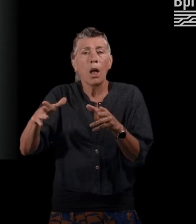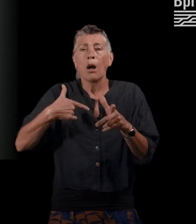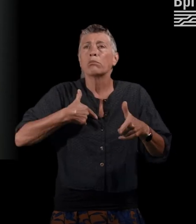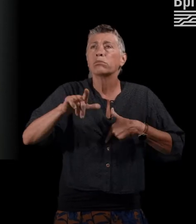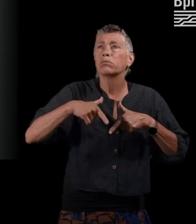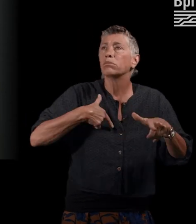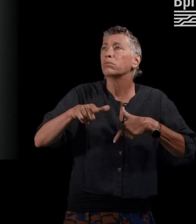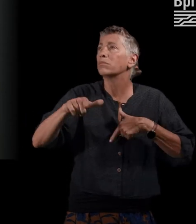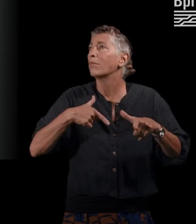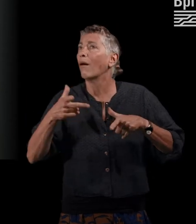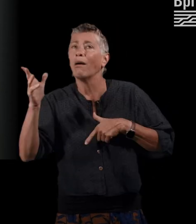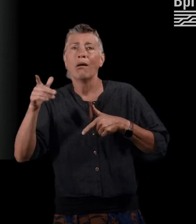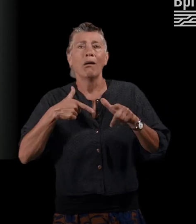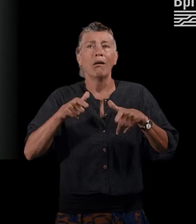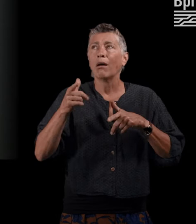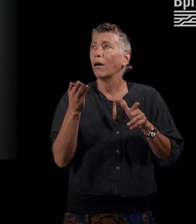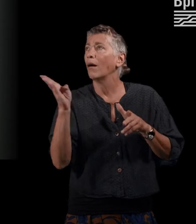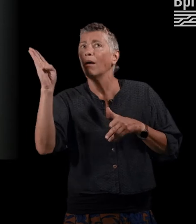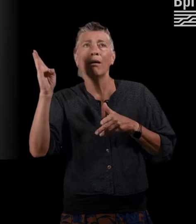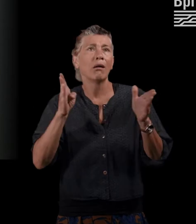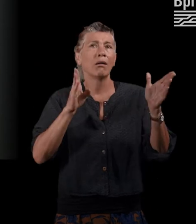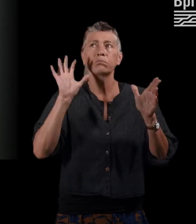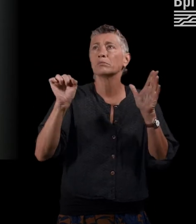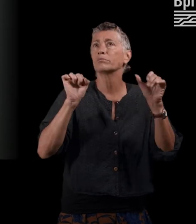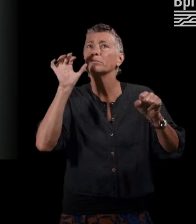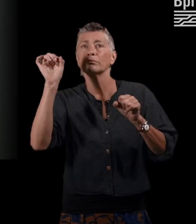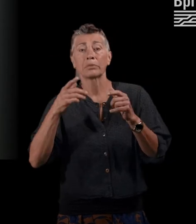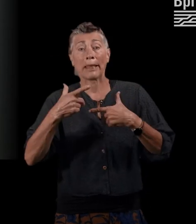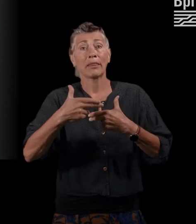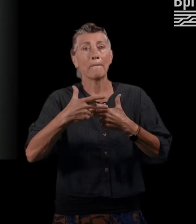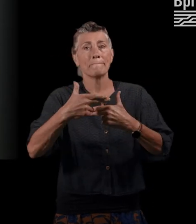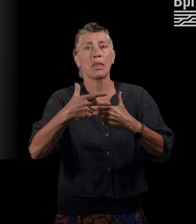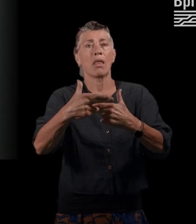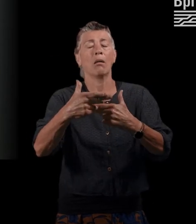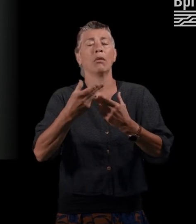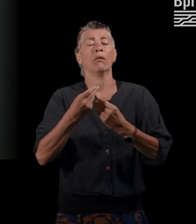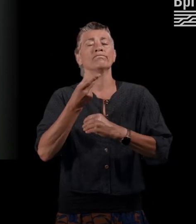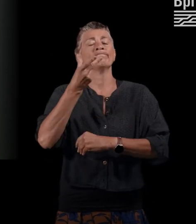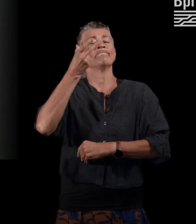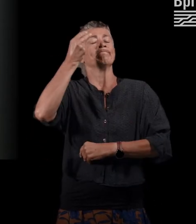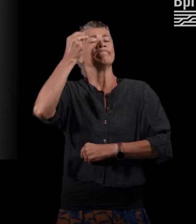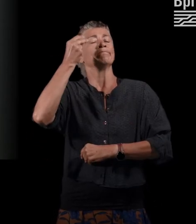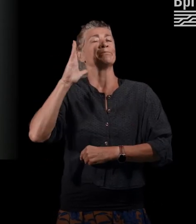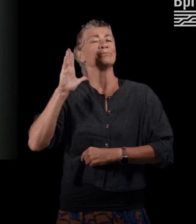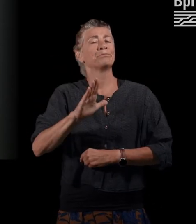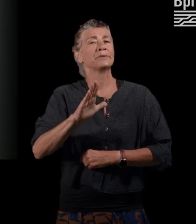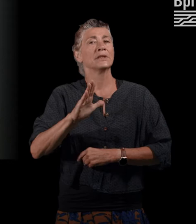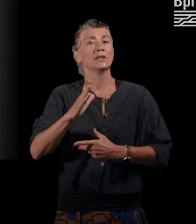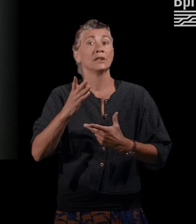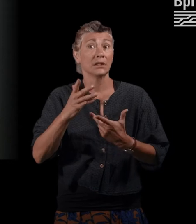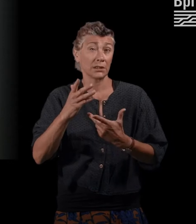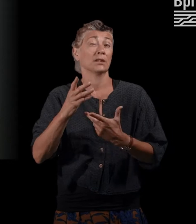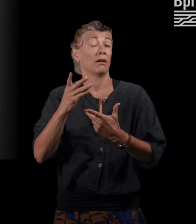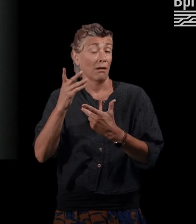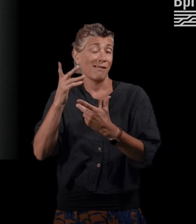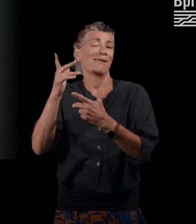des digressions. On s'éloigne un peu vers le sud ou vers le nord, et à travers toutes ces étapes on peut comprendre toutes les